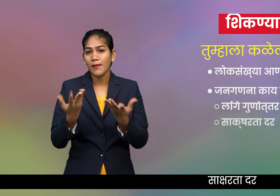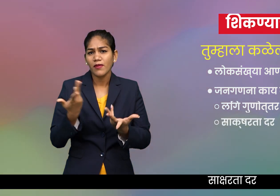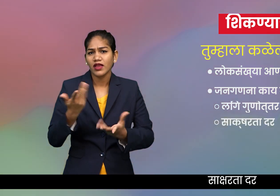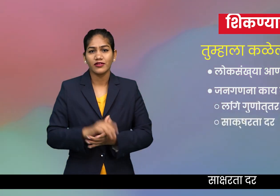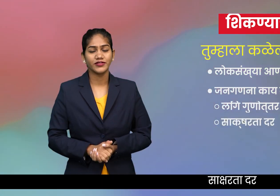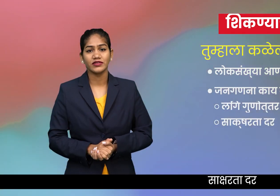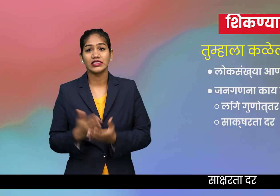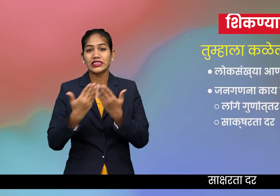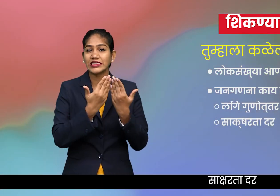साक्षरता दर,